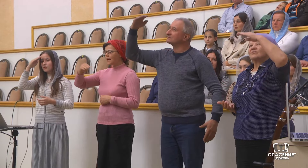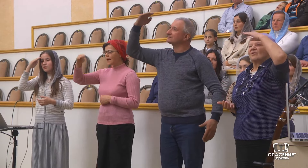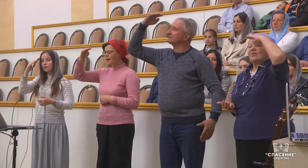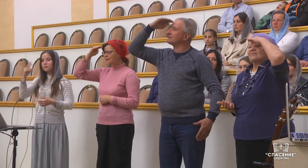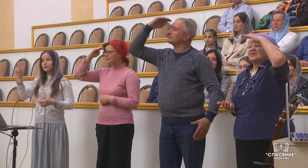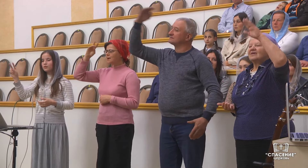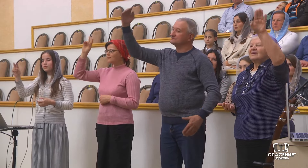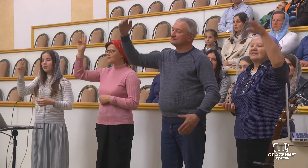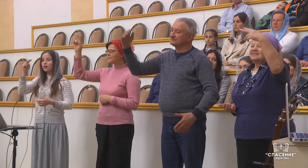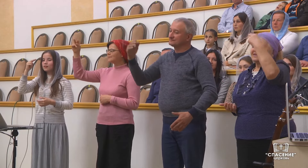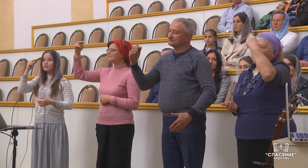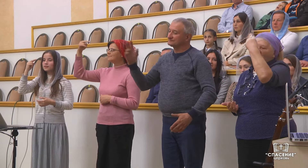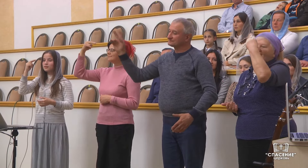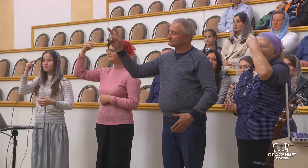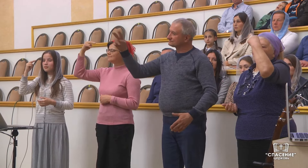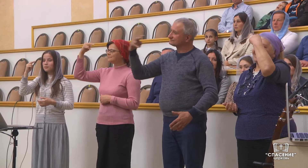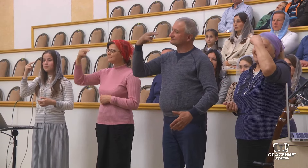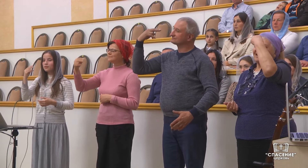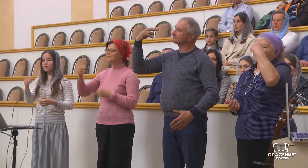отцовский